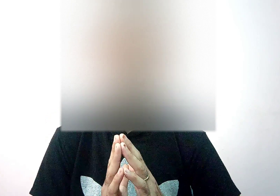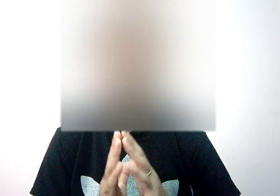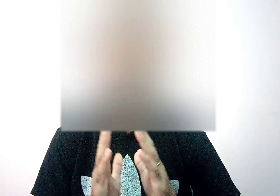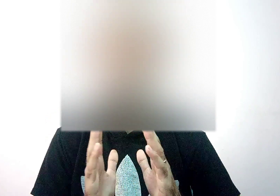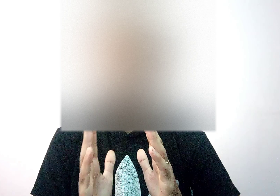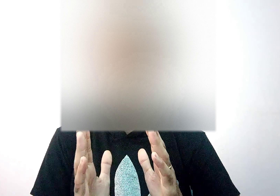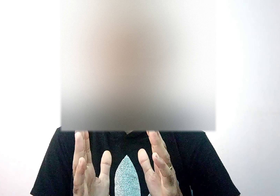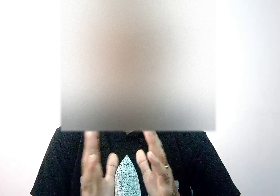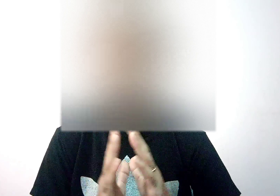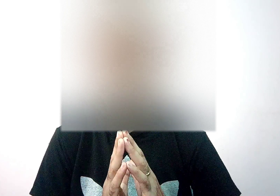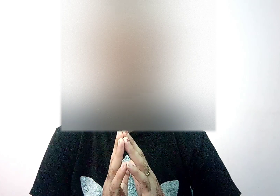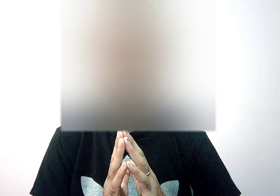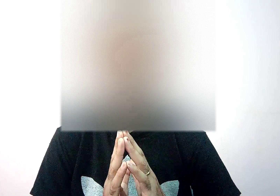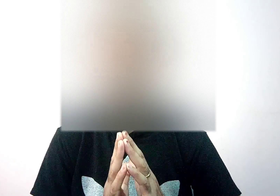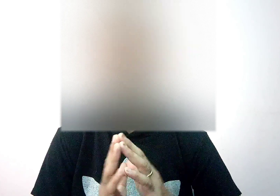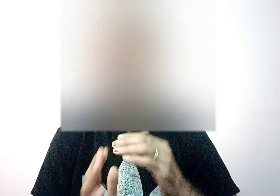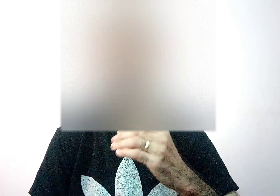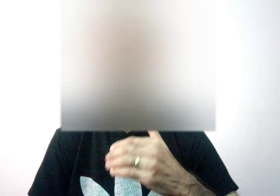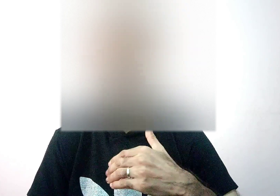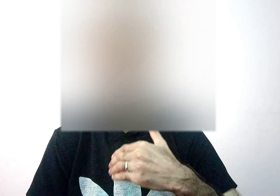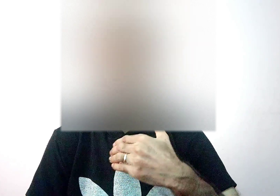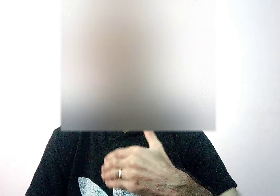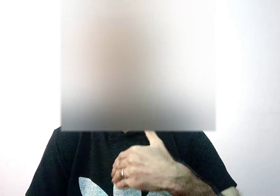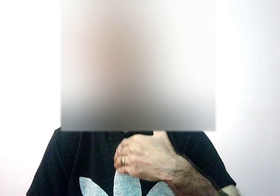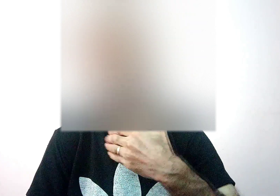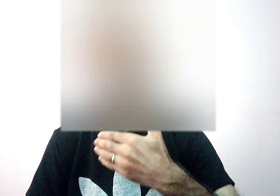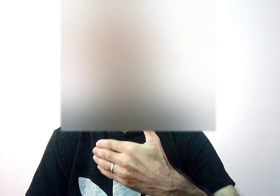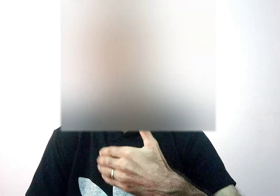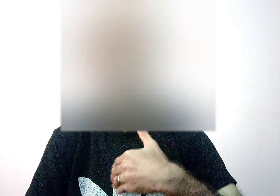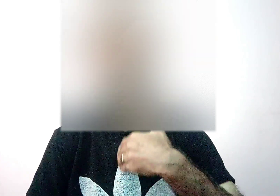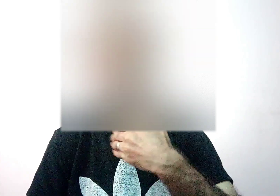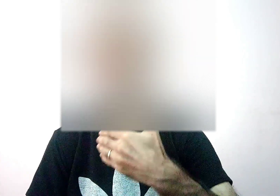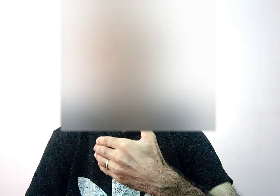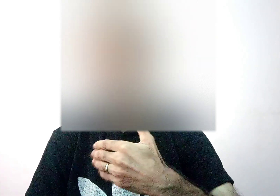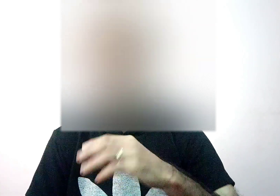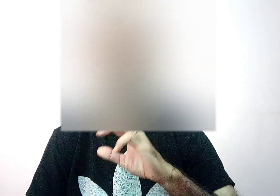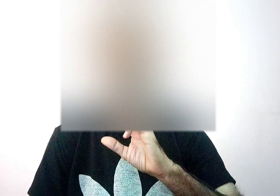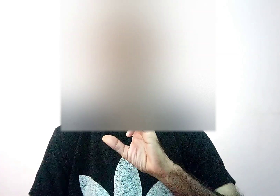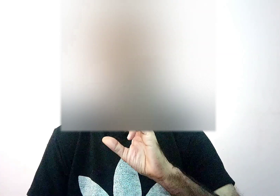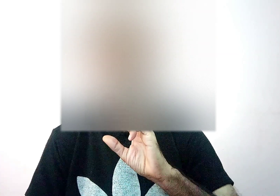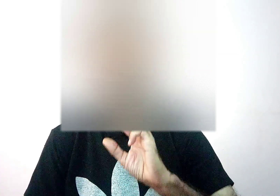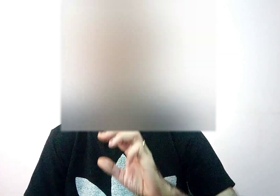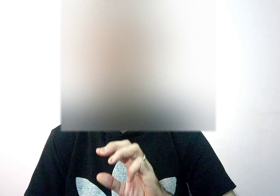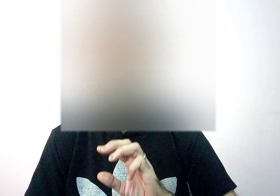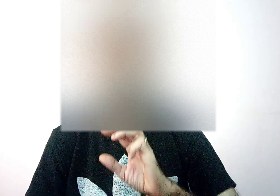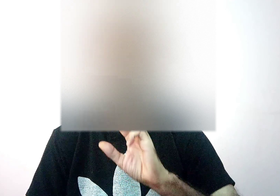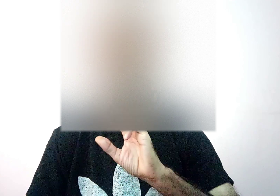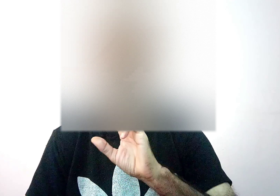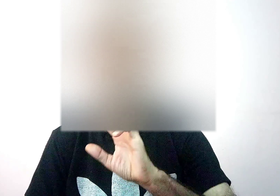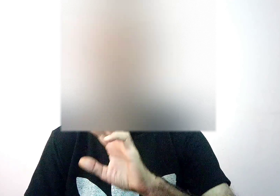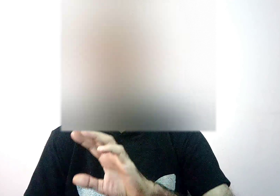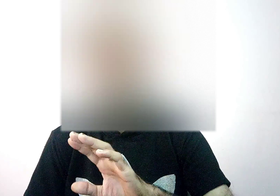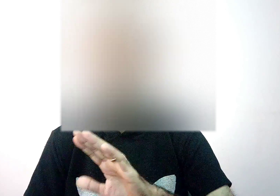وان هو رحب بهذا التطبيع وقال ان خلال الايام اللي جايه او الفتره اللي جايه هيكون في تطبيع من بعض الدول العربيه